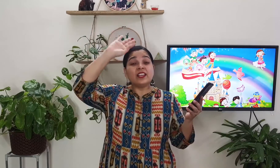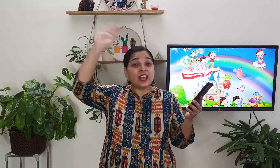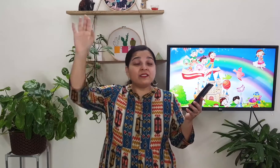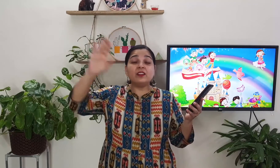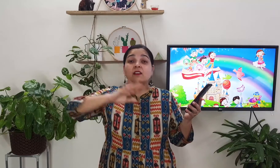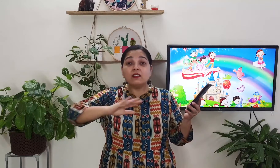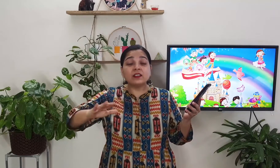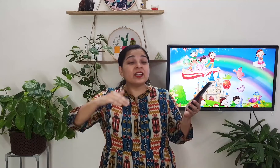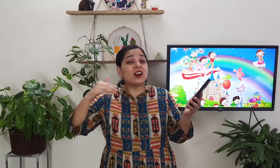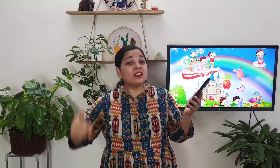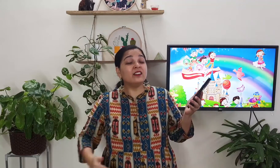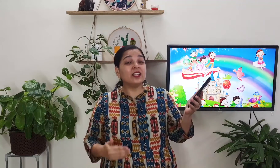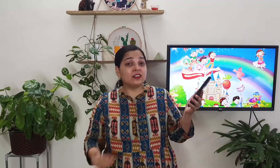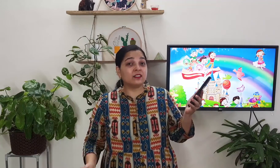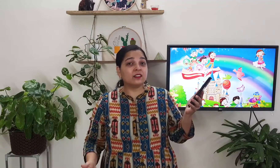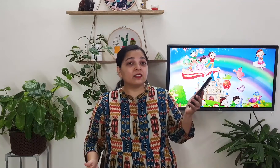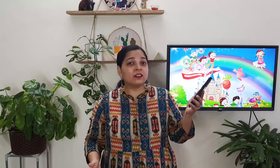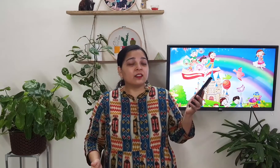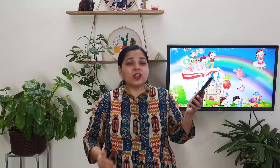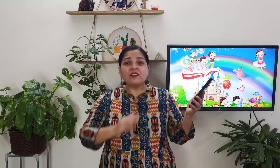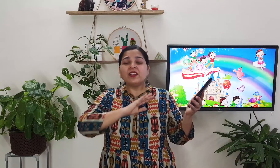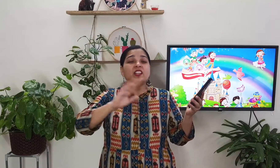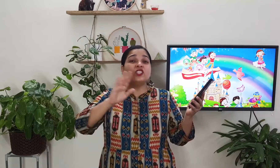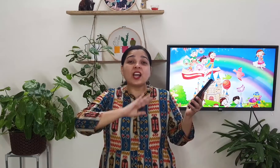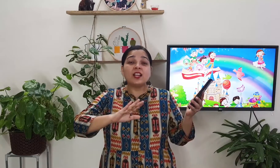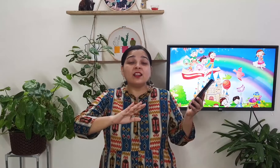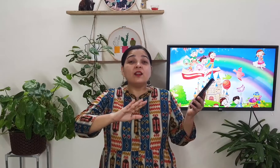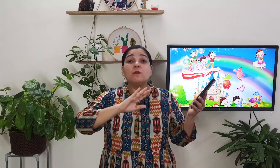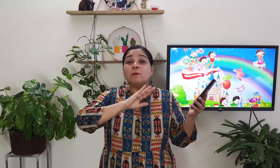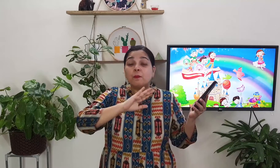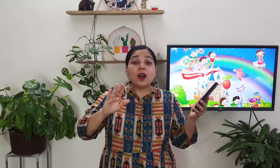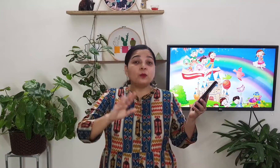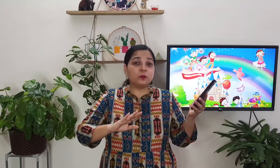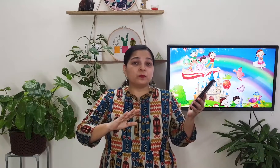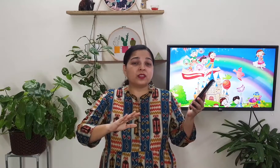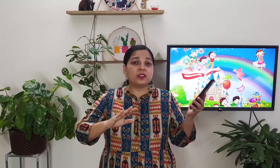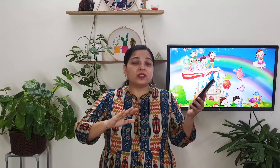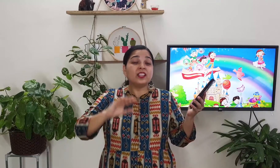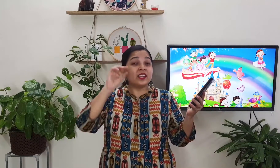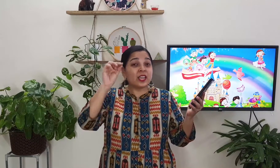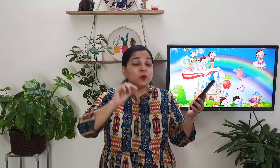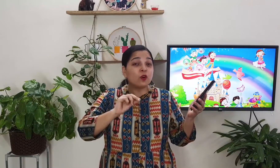முழங்கால் யாவும் முடங்கும். எல்லா வல்லமையும் எல்லா அதிகாரமும் இயேசுவின் பெயரில்தான்